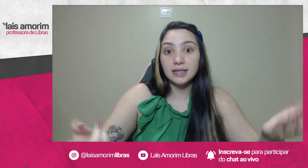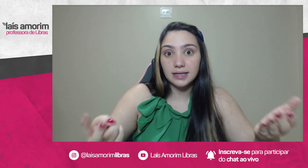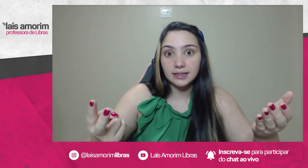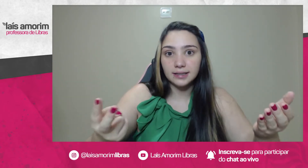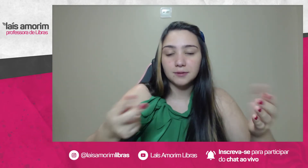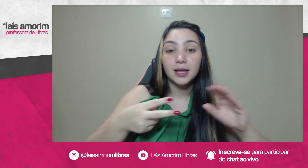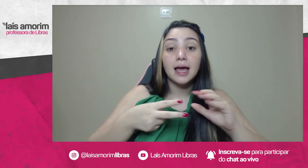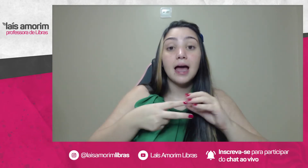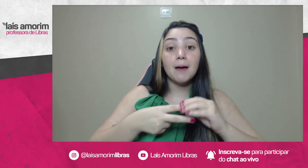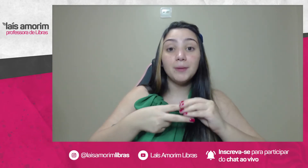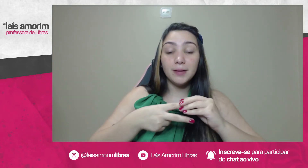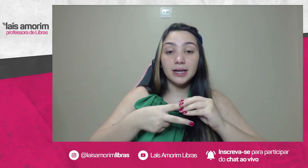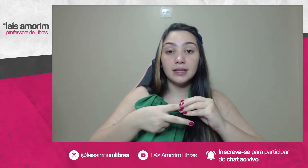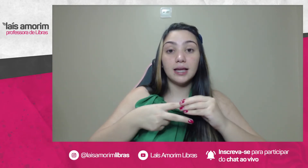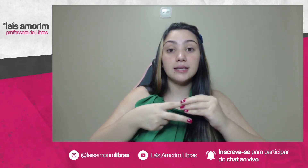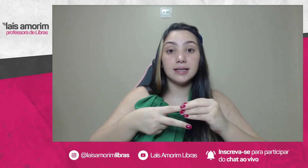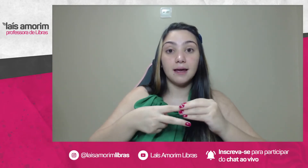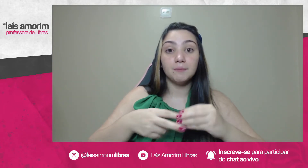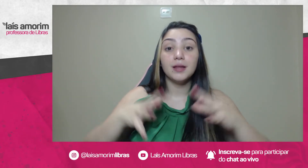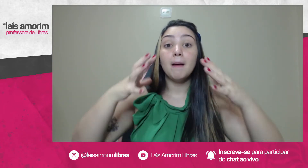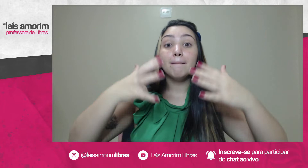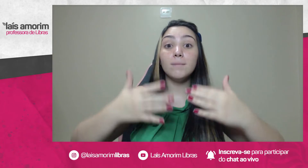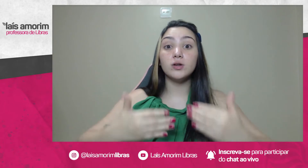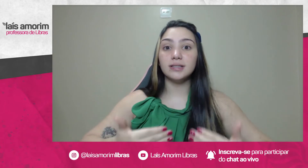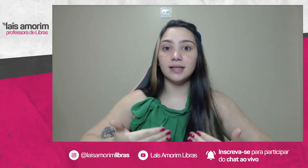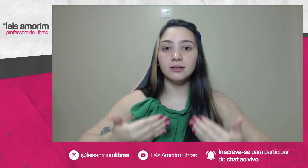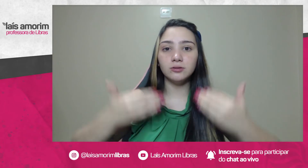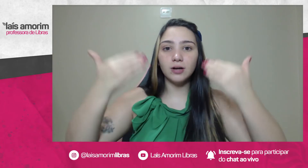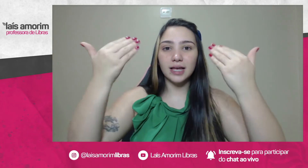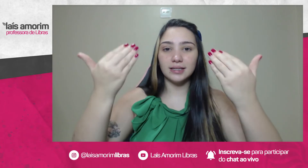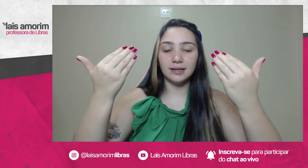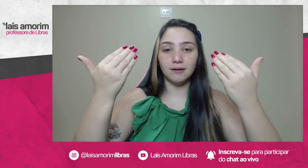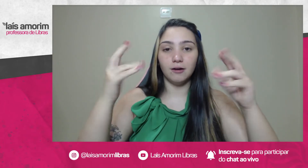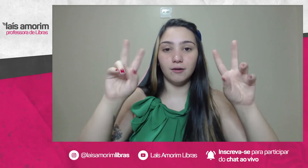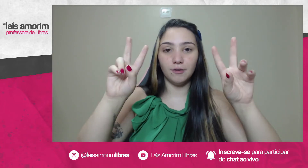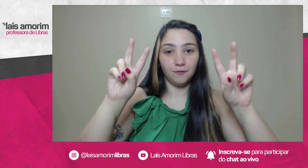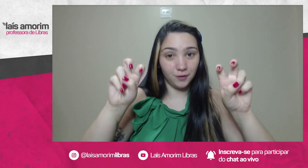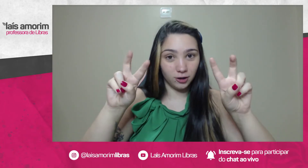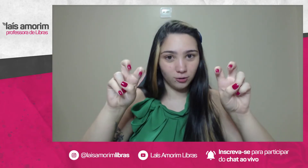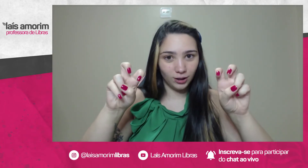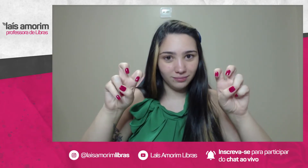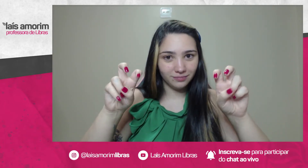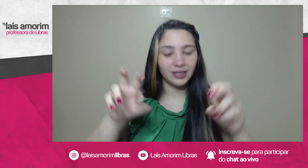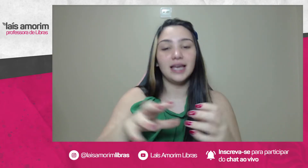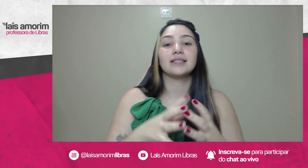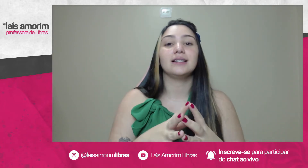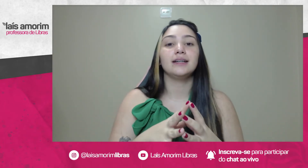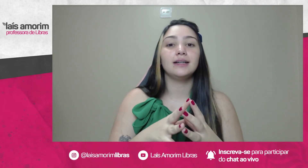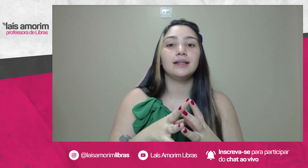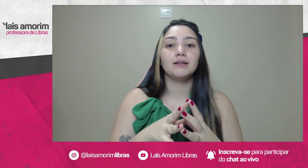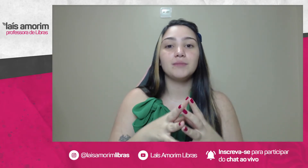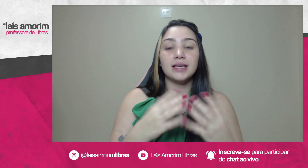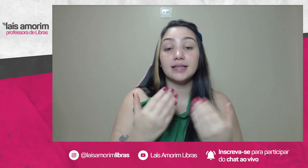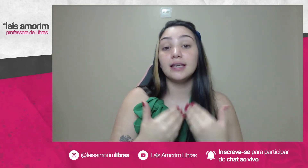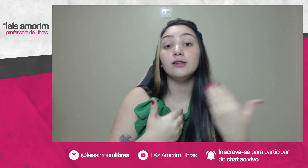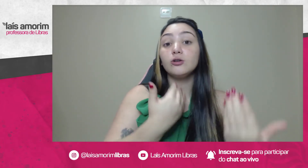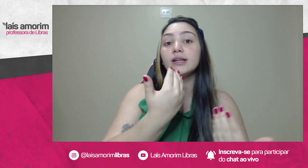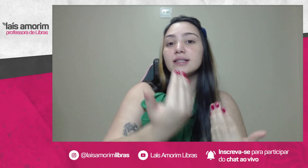listas. A primeira delas é mostrando essa vírgula, essa entonação